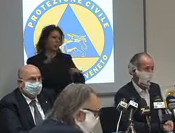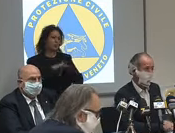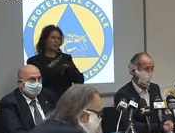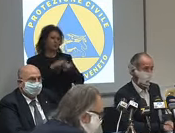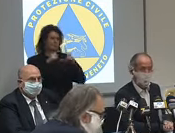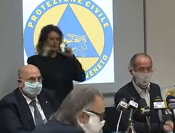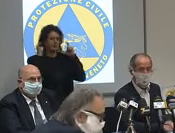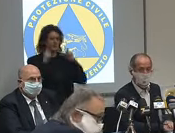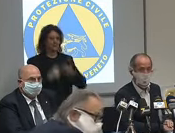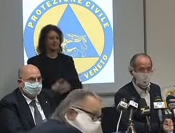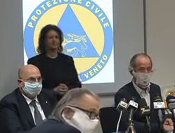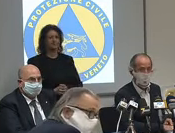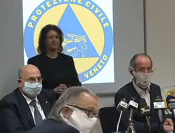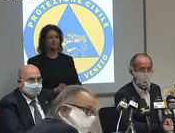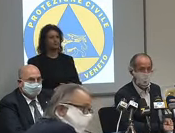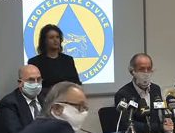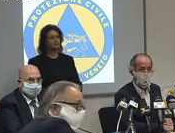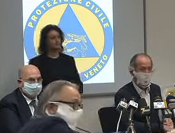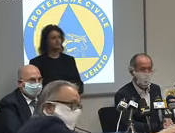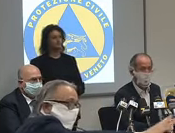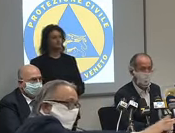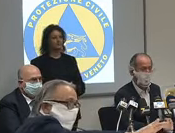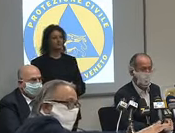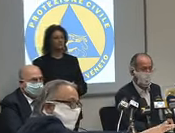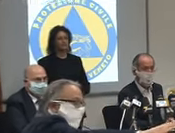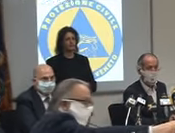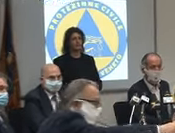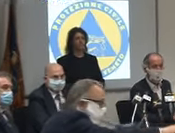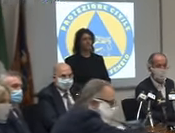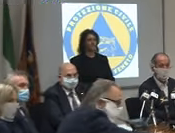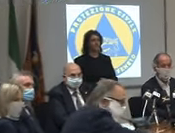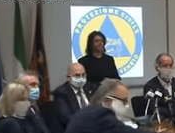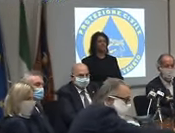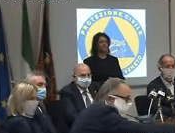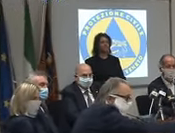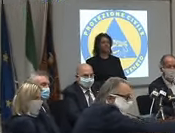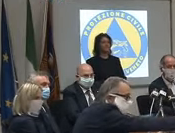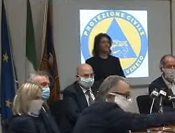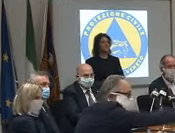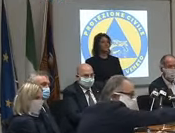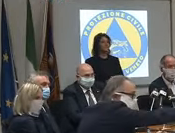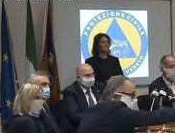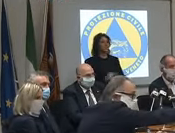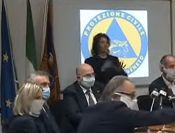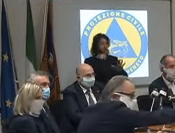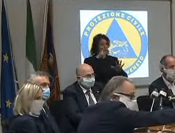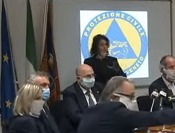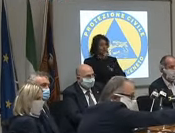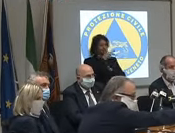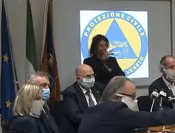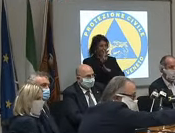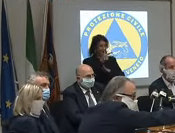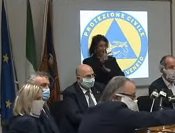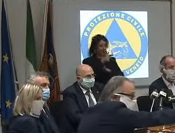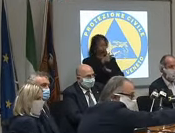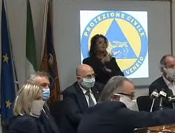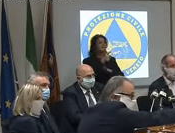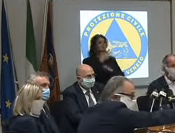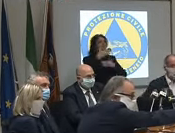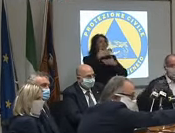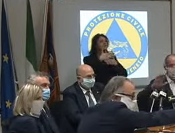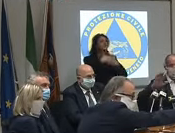Ragazzi, allora io darei un'istruzione, siccome c'è un problema di distanziamento, quando fate gli a margine usate i bastoni e le